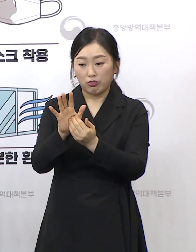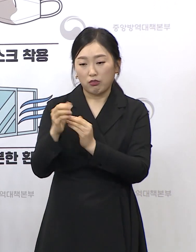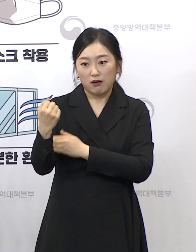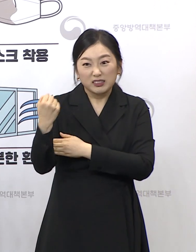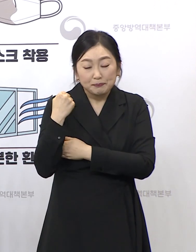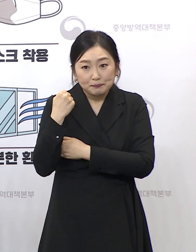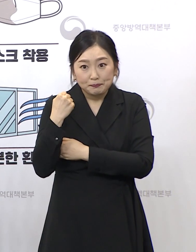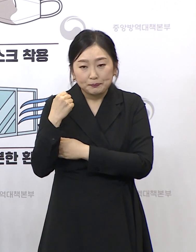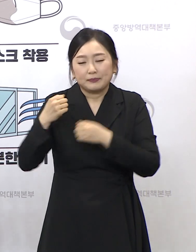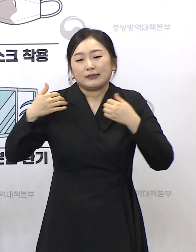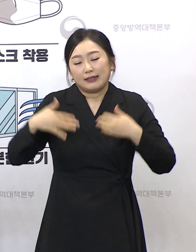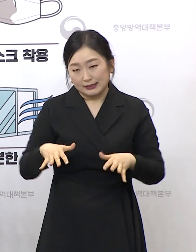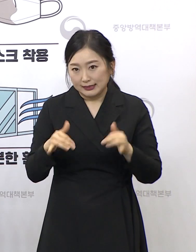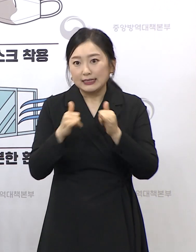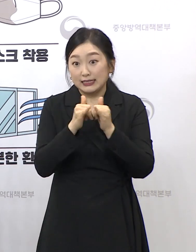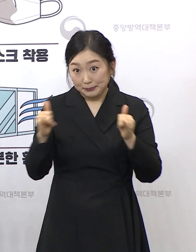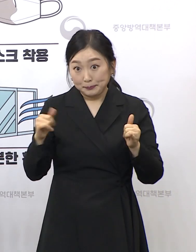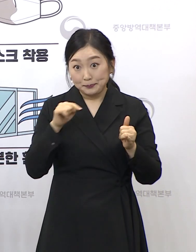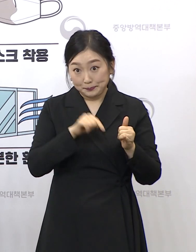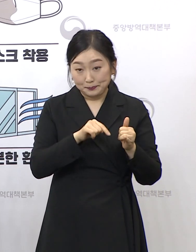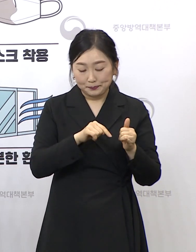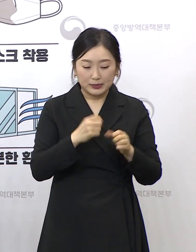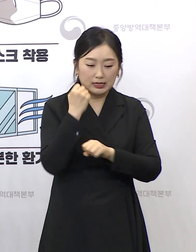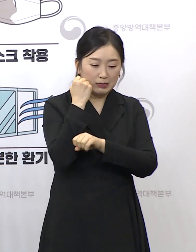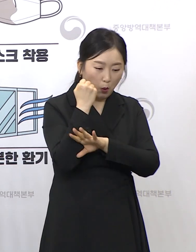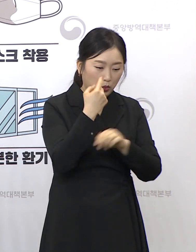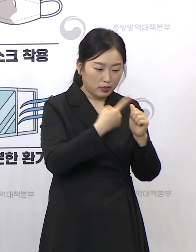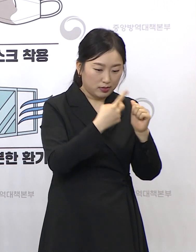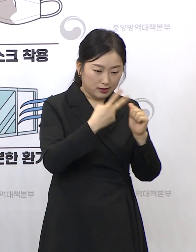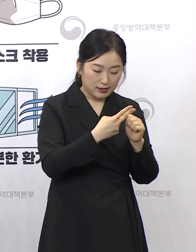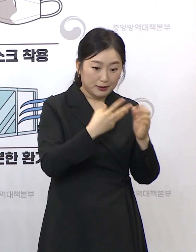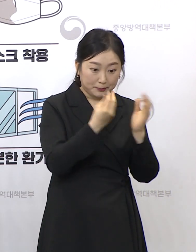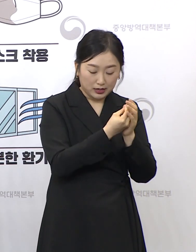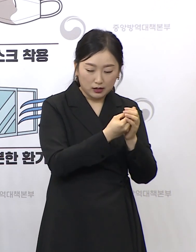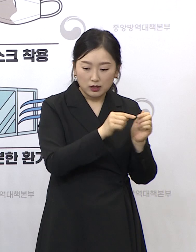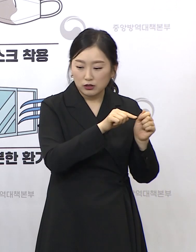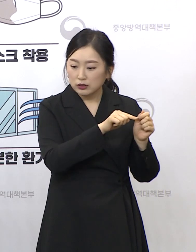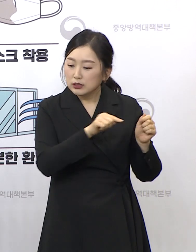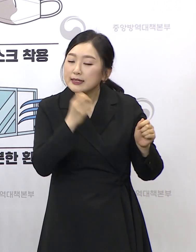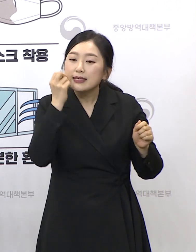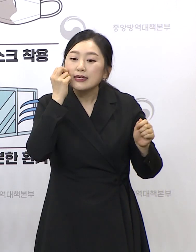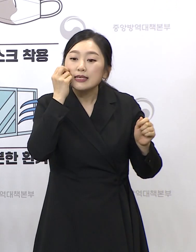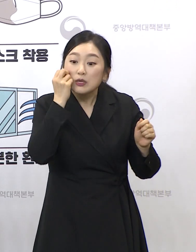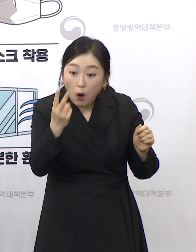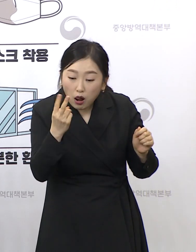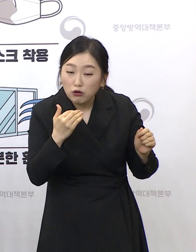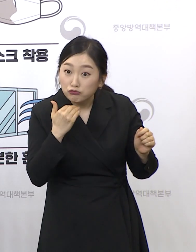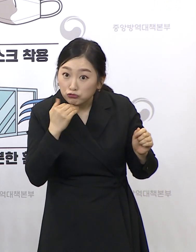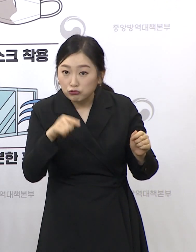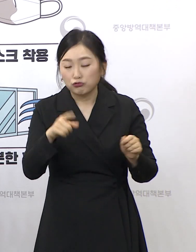불완전한 이런 면역 저하자는 기본 접종 완료 2개월 후부터 그 추가 접종이 가능합니다.